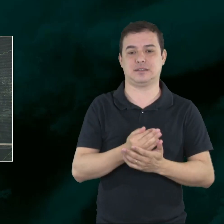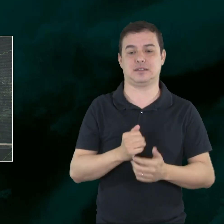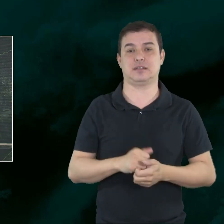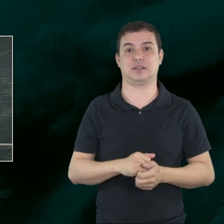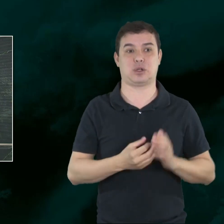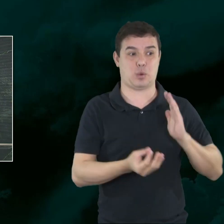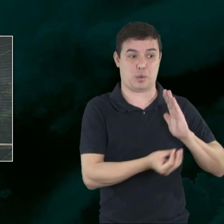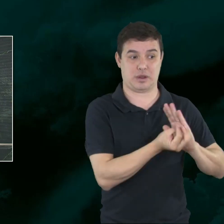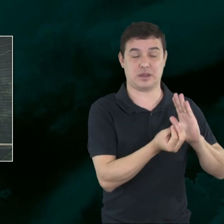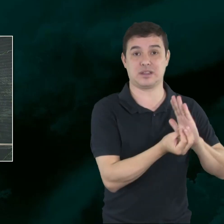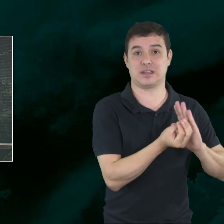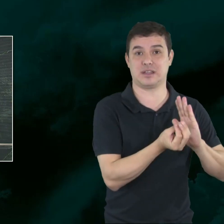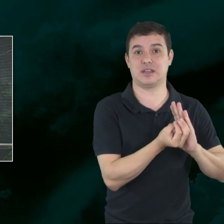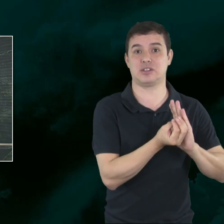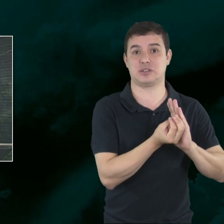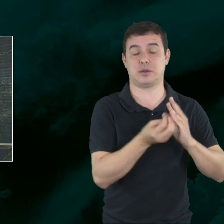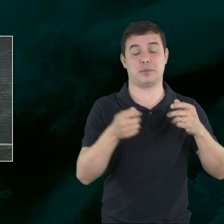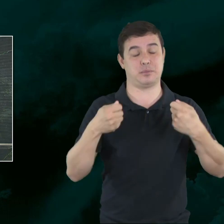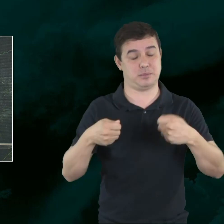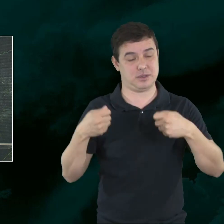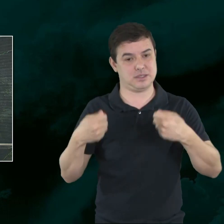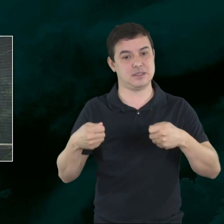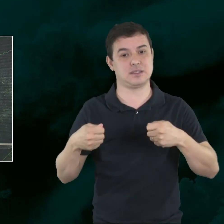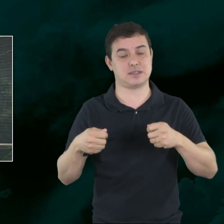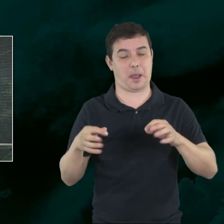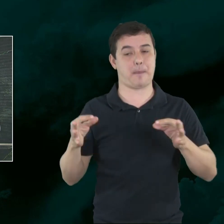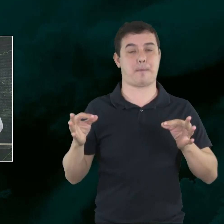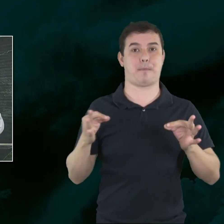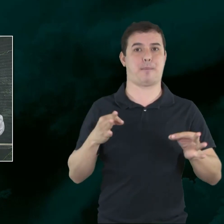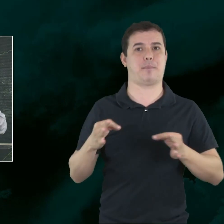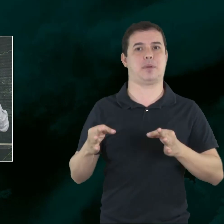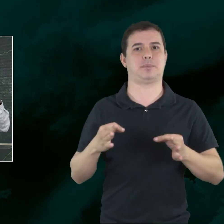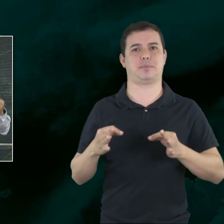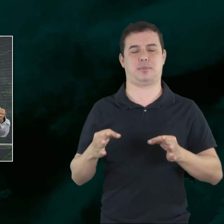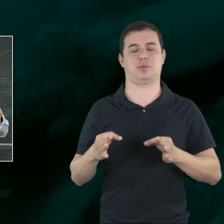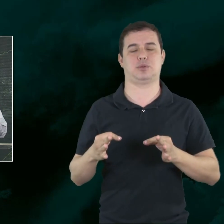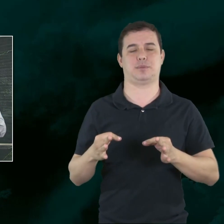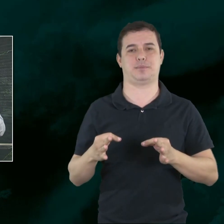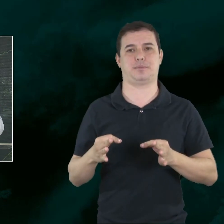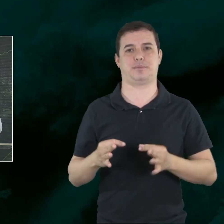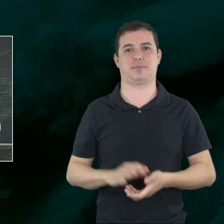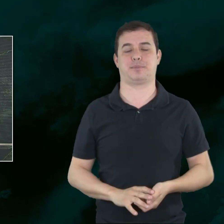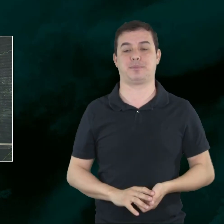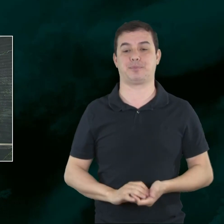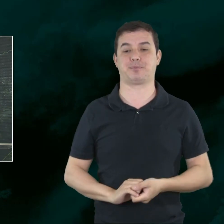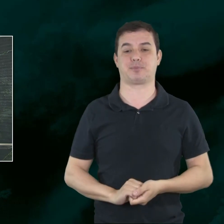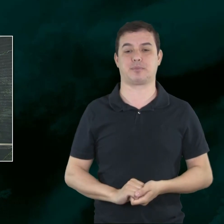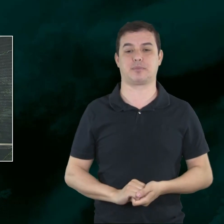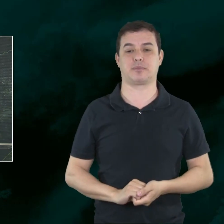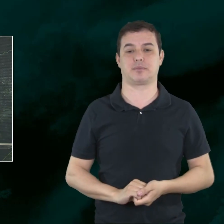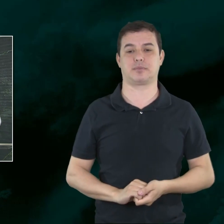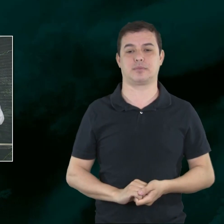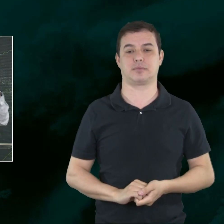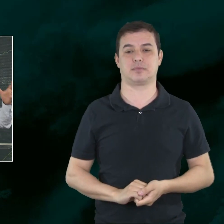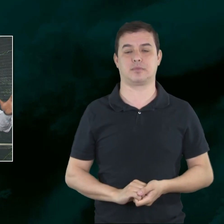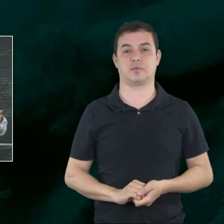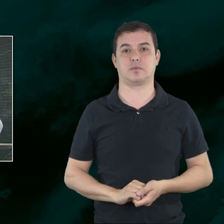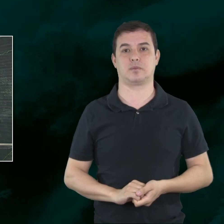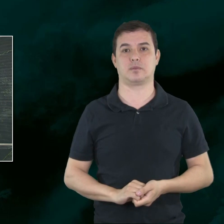esse tempo. E levantar-se-ão muitos falsos profetas e enganarão a muitos. Nesse momento,